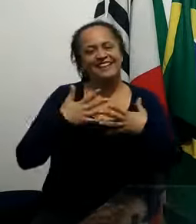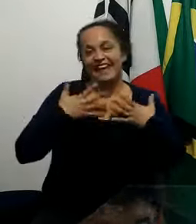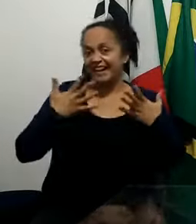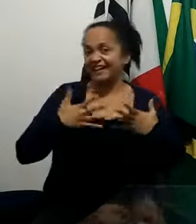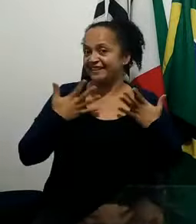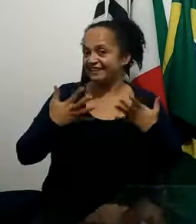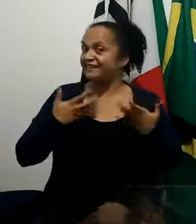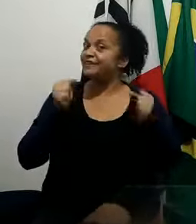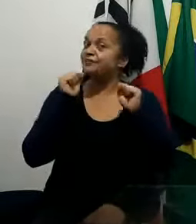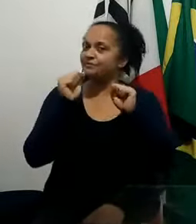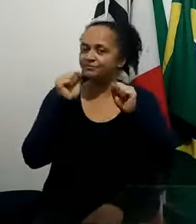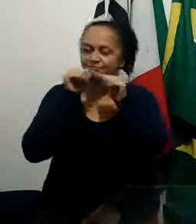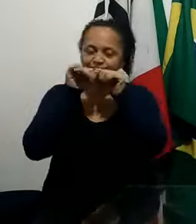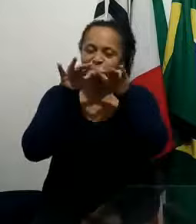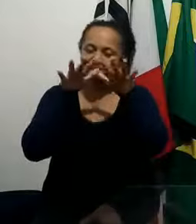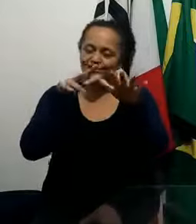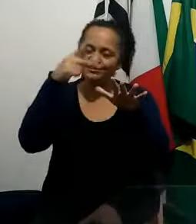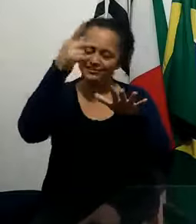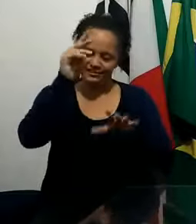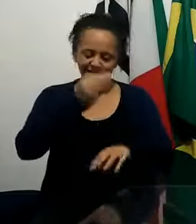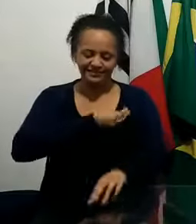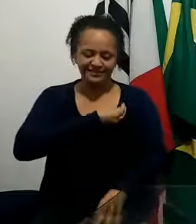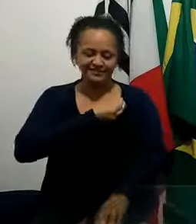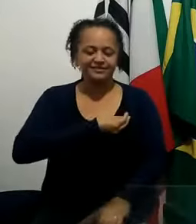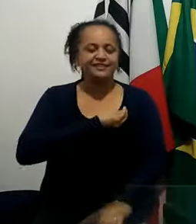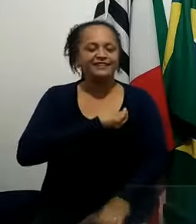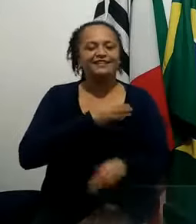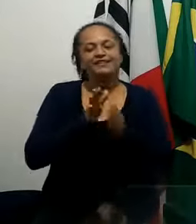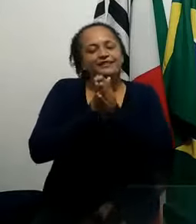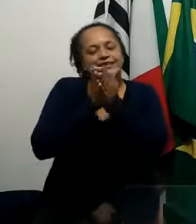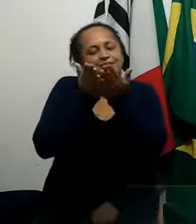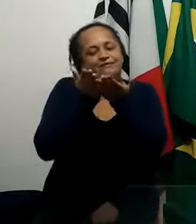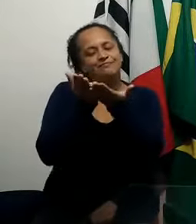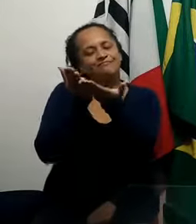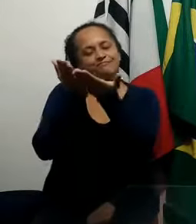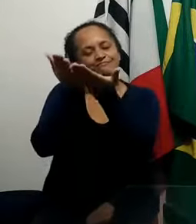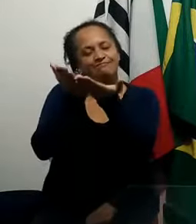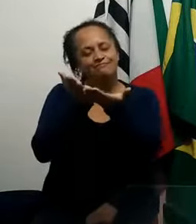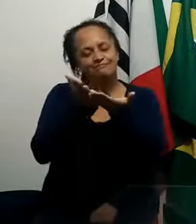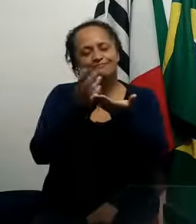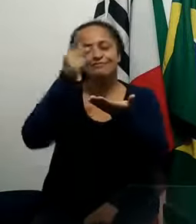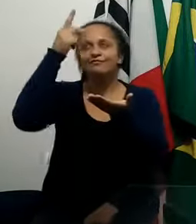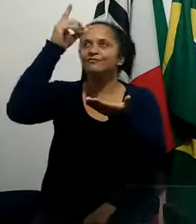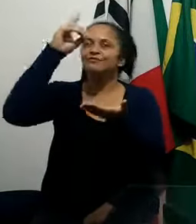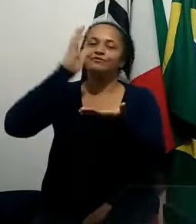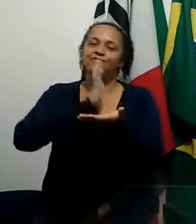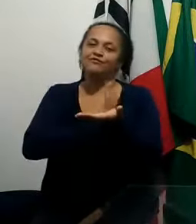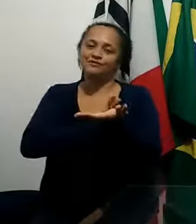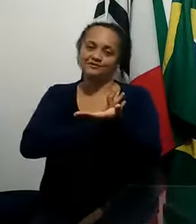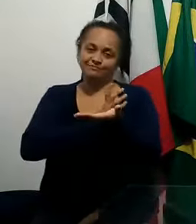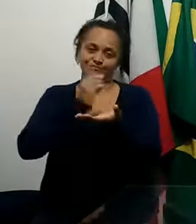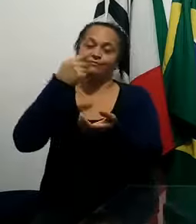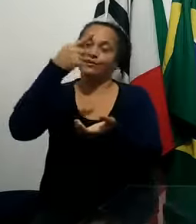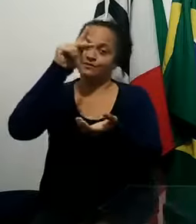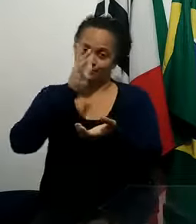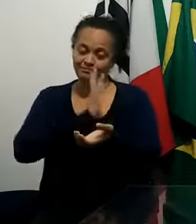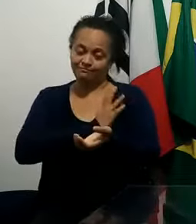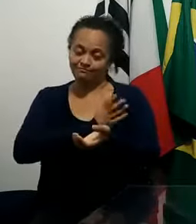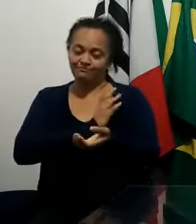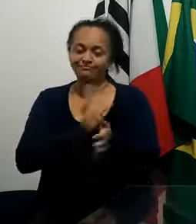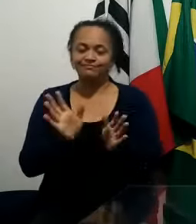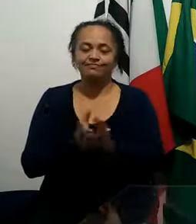poder abençoar a sua vida e trazer uma palavra rema do coração de Deus para o teu coração.